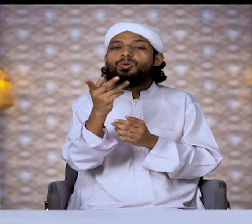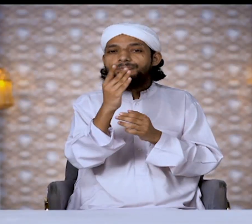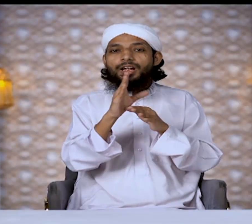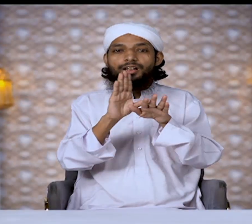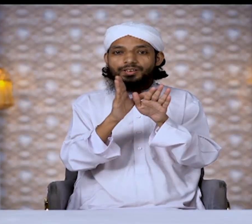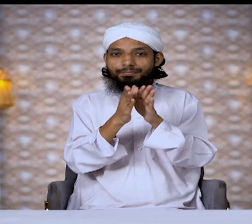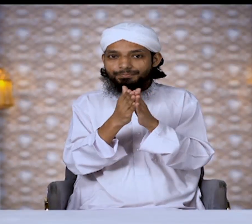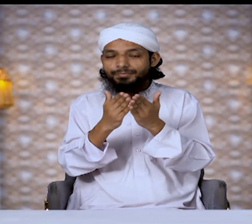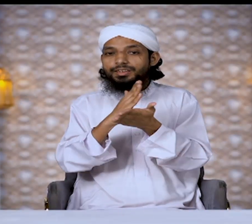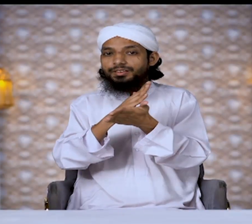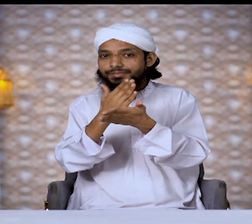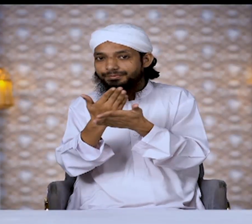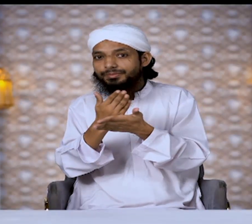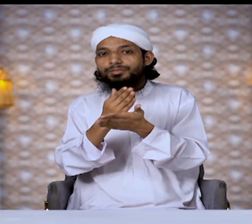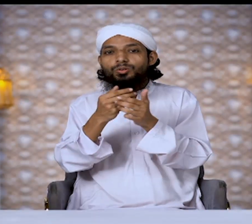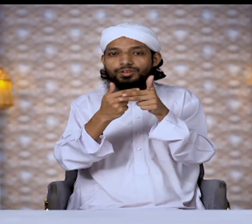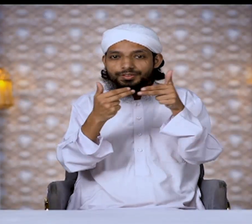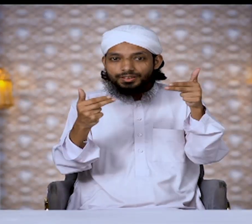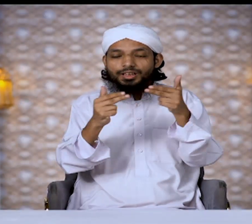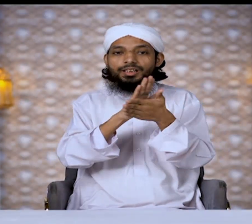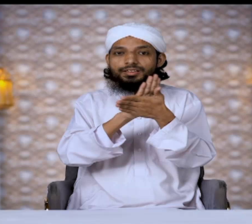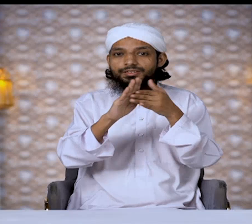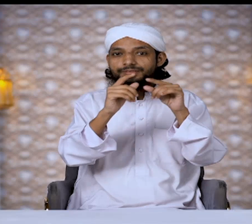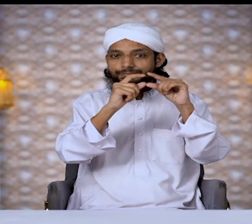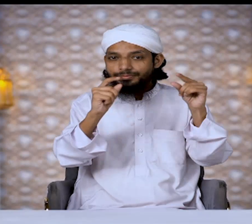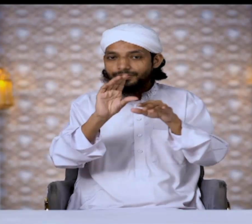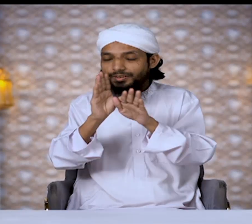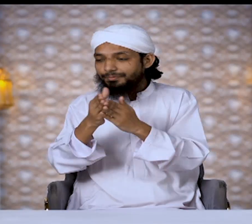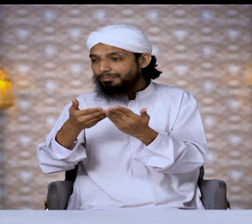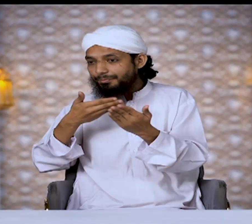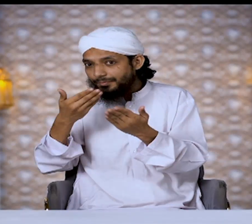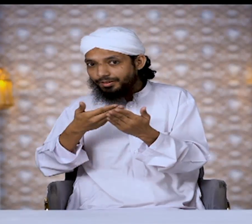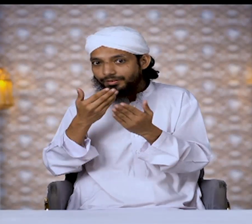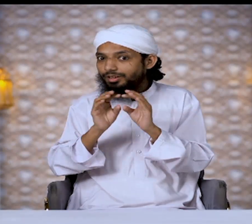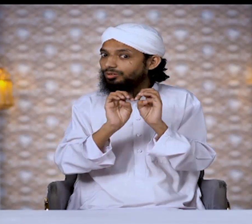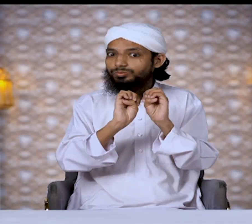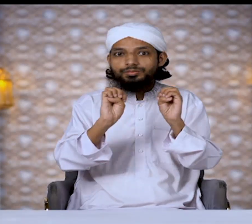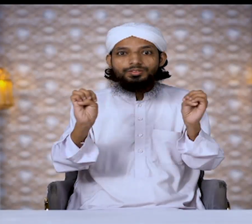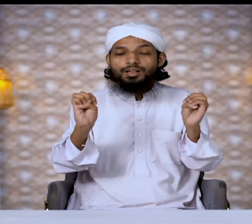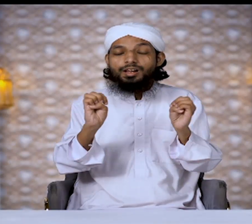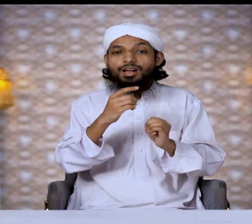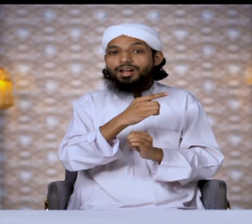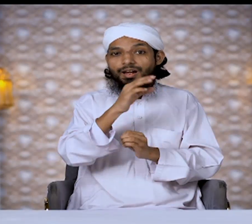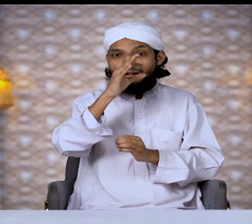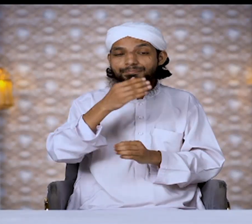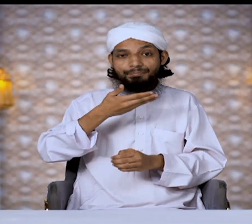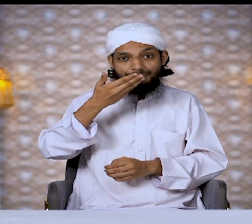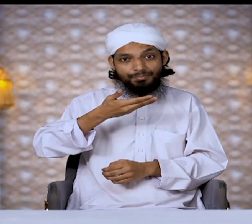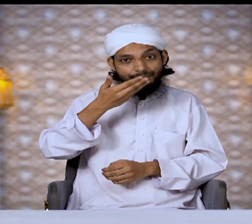دوسرے ترجمے کو دیکھ کر یا تفاسیر اور احادیث یا لغات کی کتابوں کو پڑھ کر نہیں کیا گیا بلکہ زبانی لکھوایا